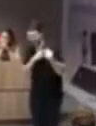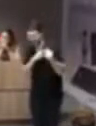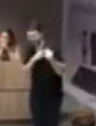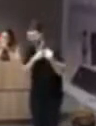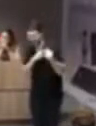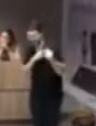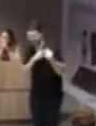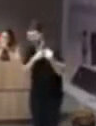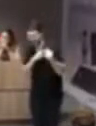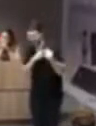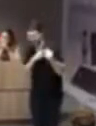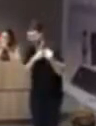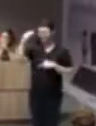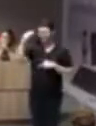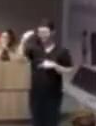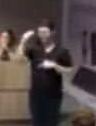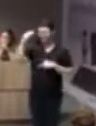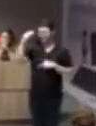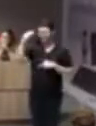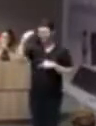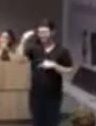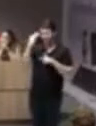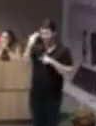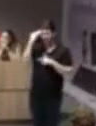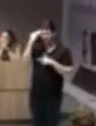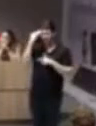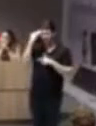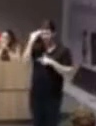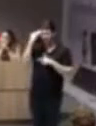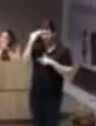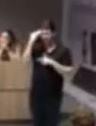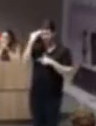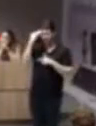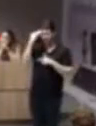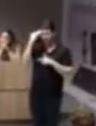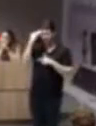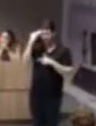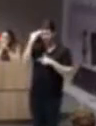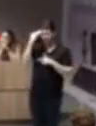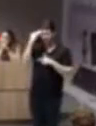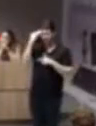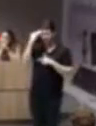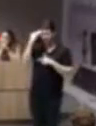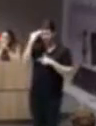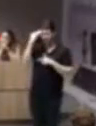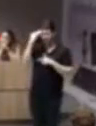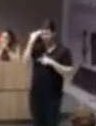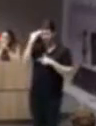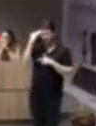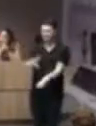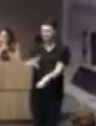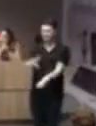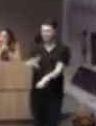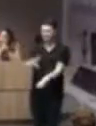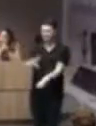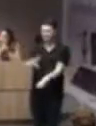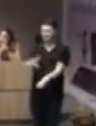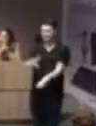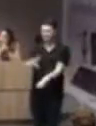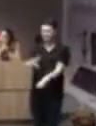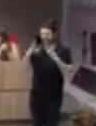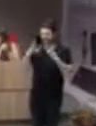que não de saúde mental, você vai num hospital e aí dizem, ó, você está aqui internado pela sua diabetes que deu um pico, agora você vai ter que fazer a manutenção daqui,